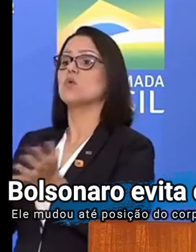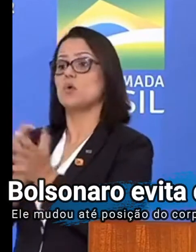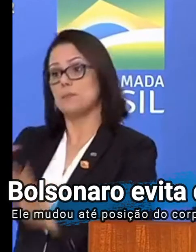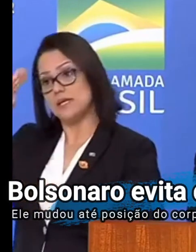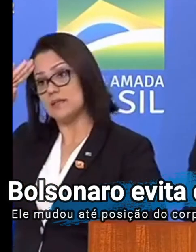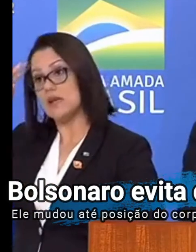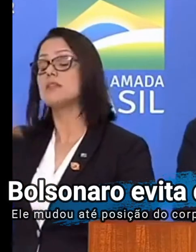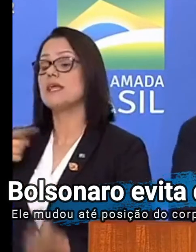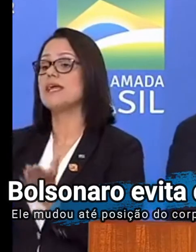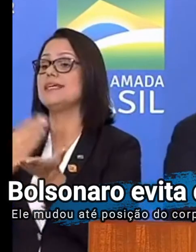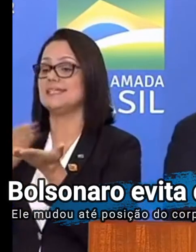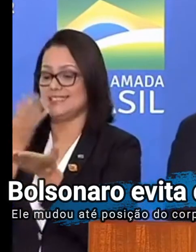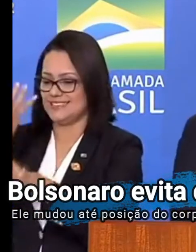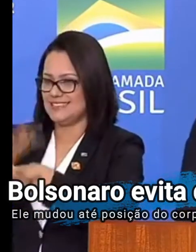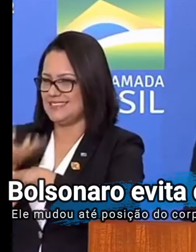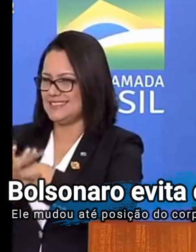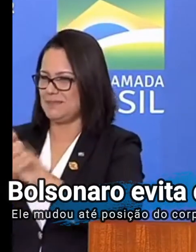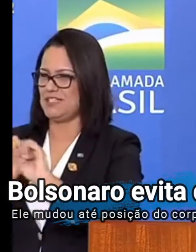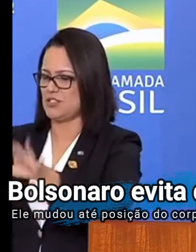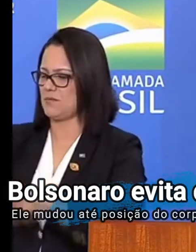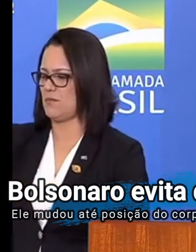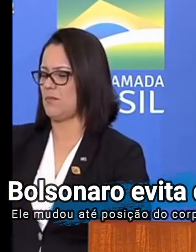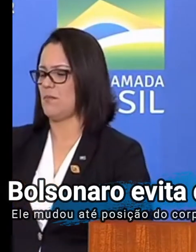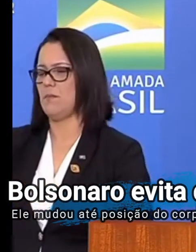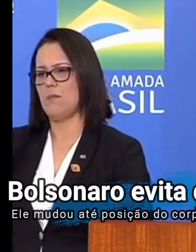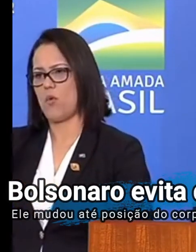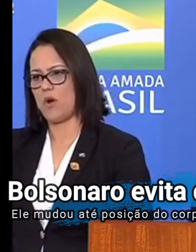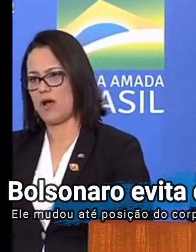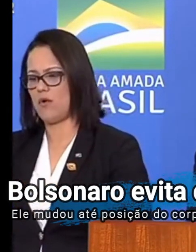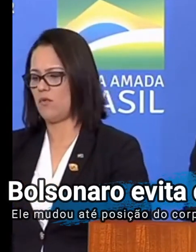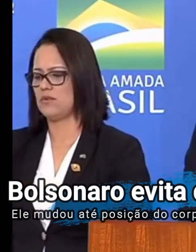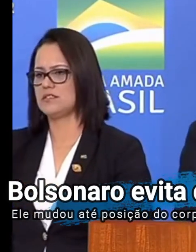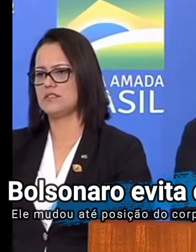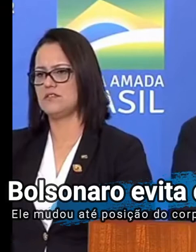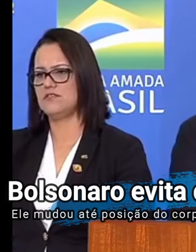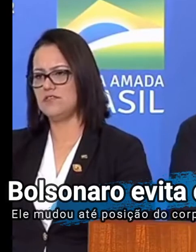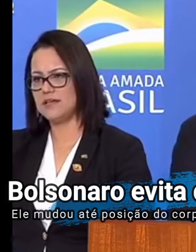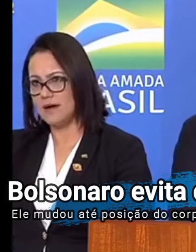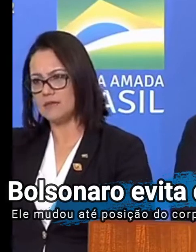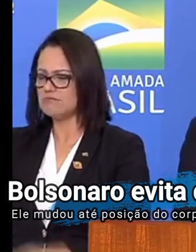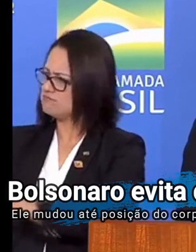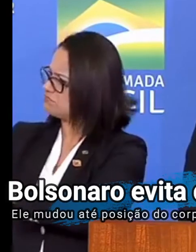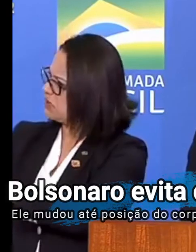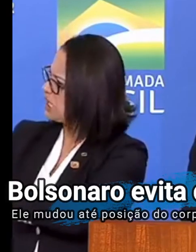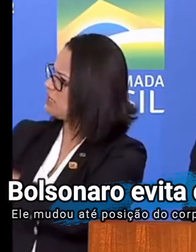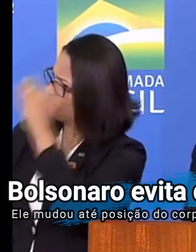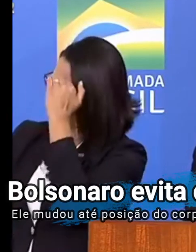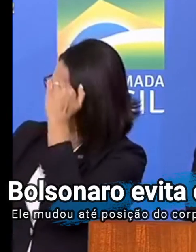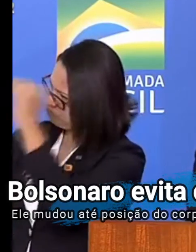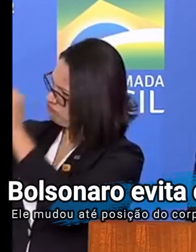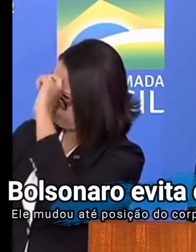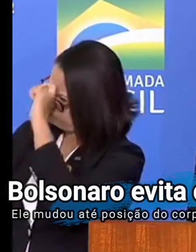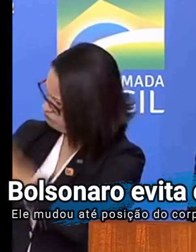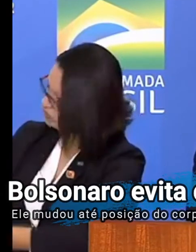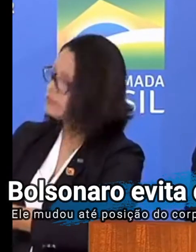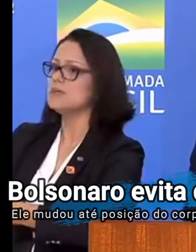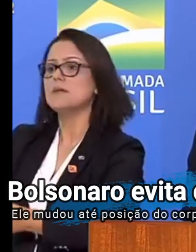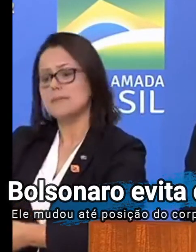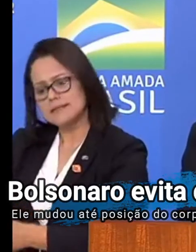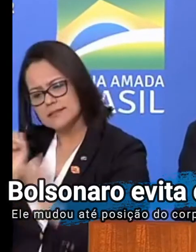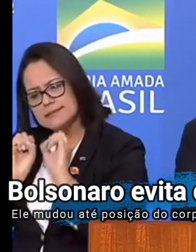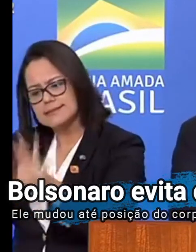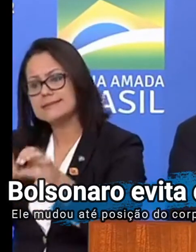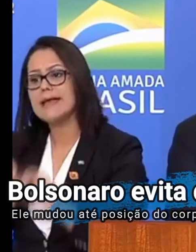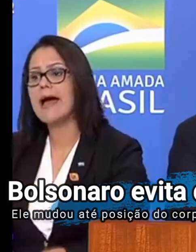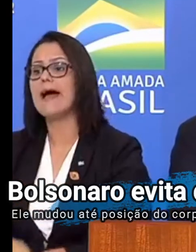educação moral e cívica sobre respeito à bandeira botar na cabeça dele que ele tem que entender que